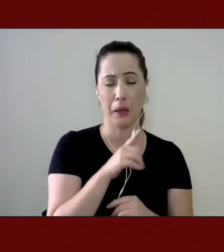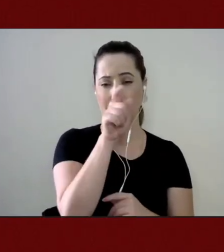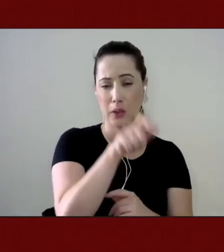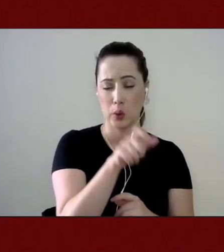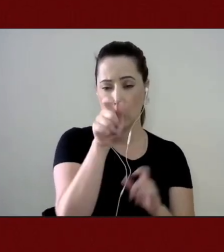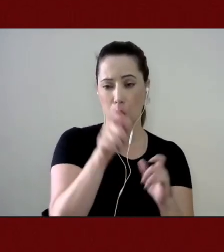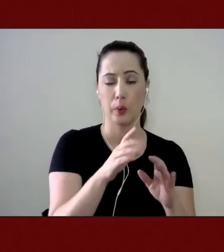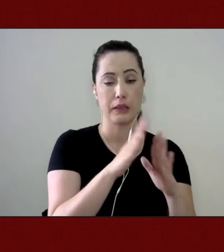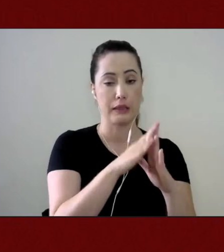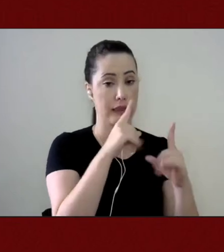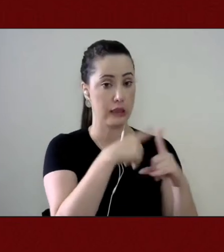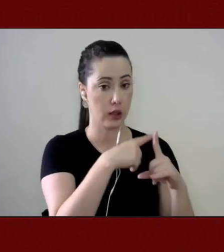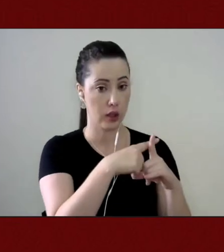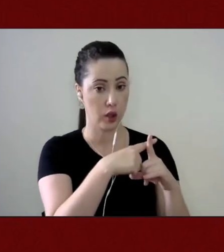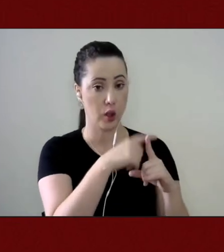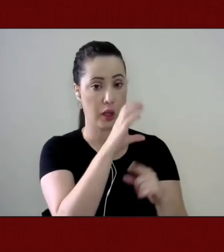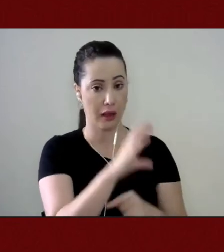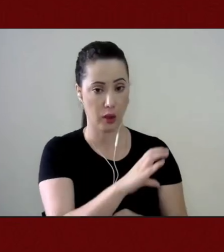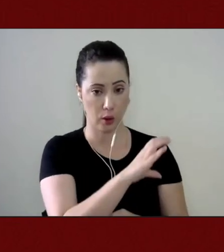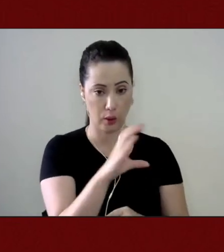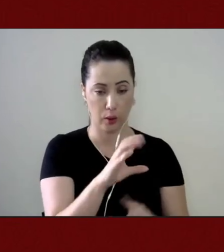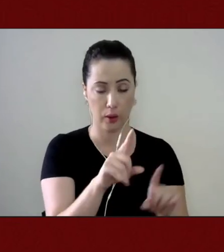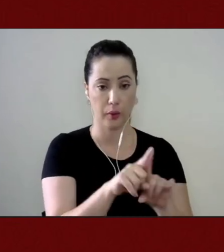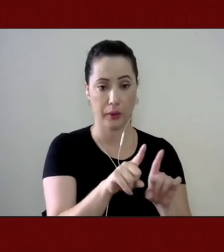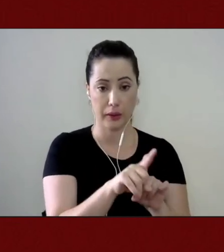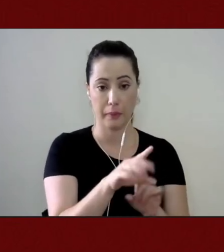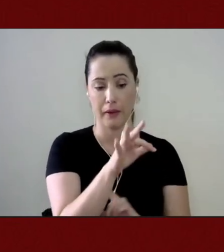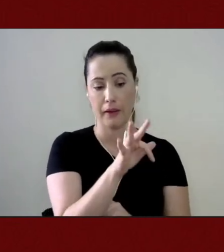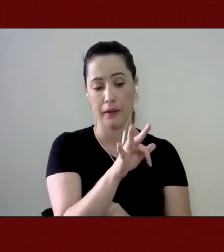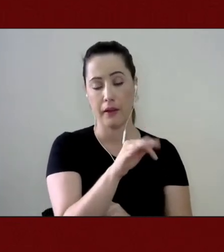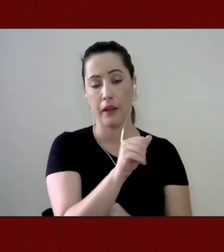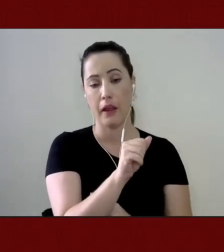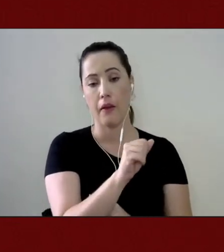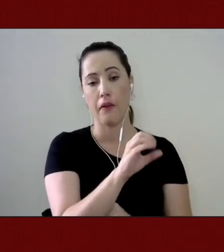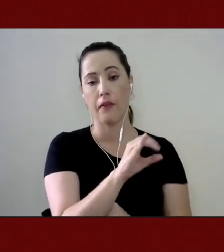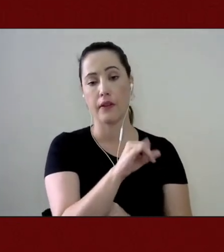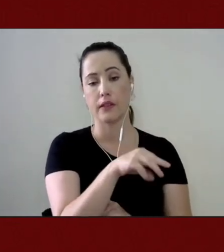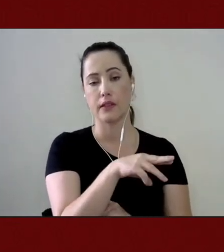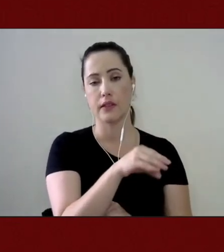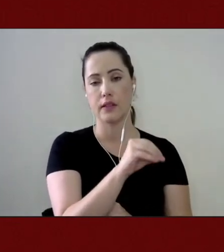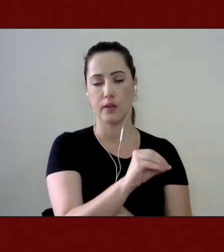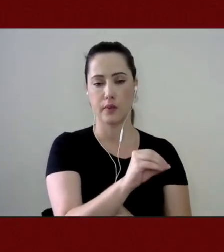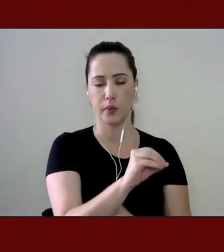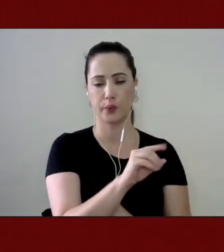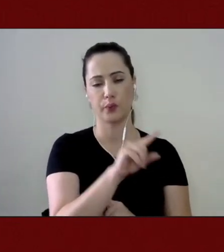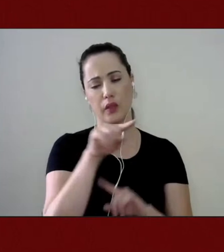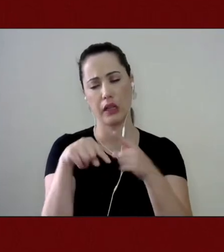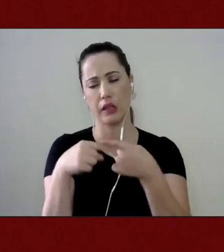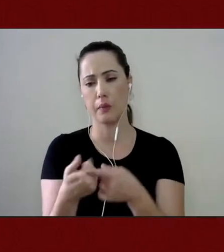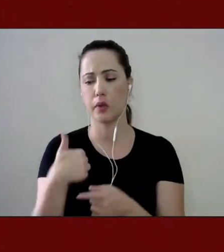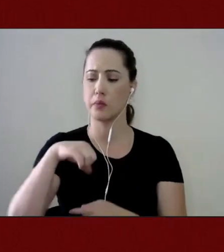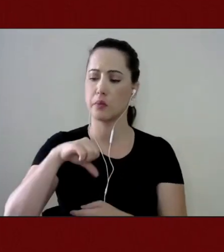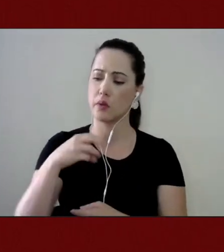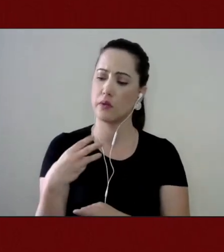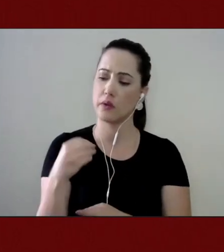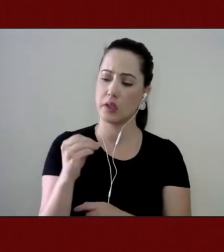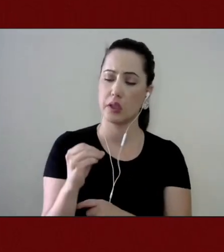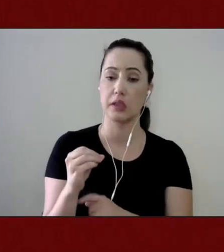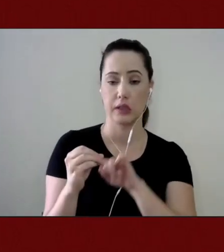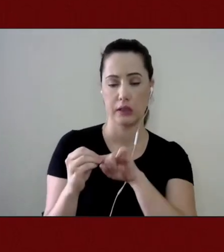tempo, a partir dos anos 30, o partido começa a esboçar políticas culturais próprias, que vão aí